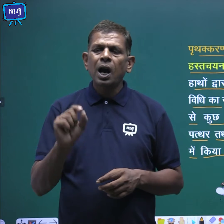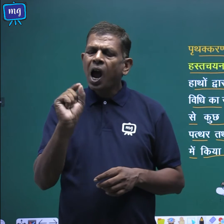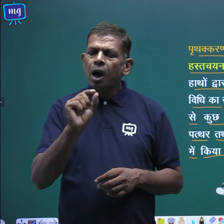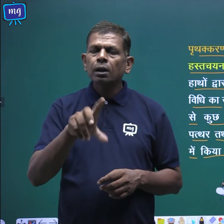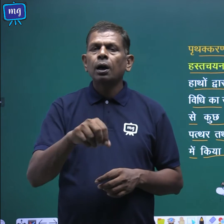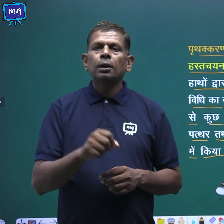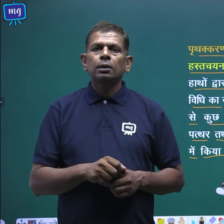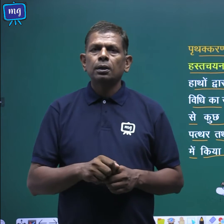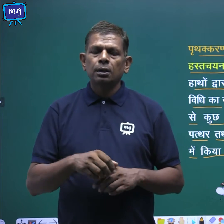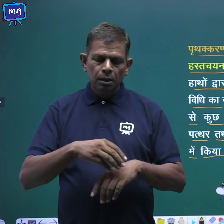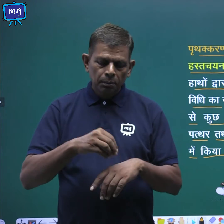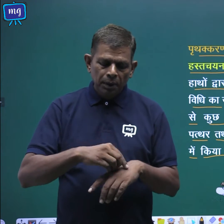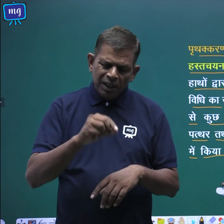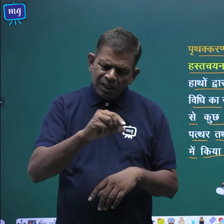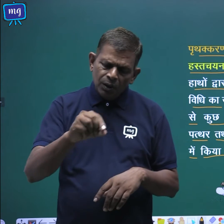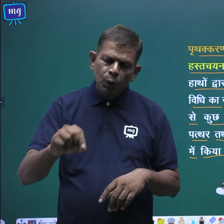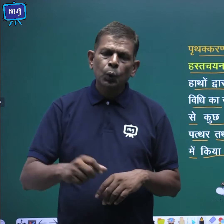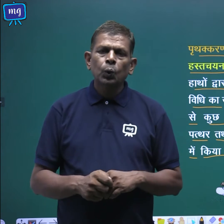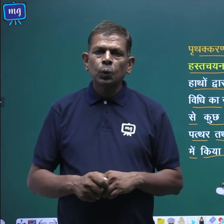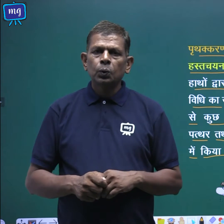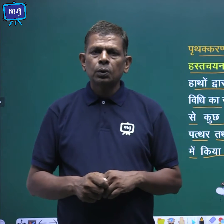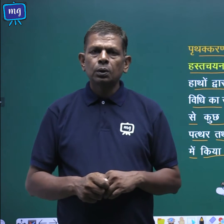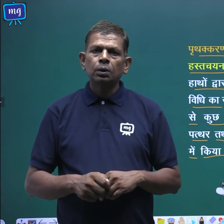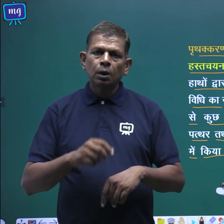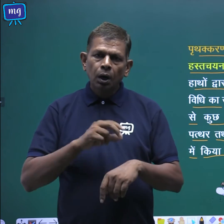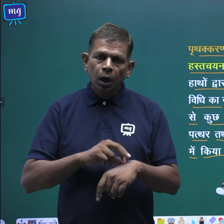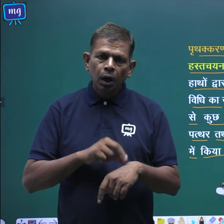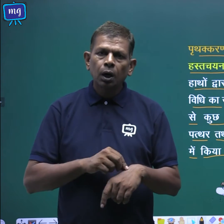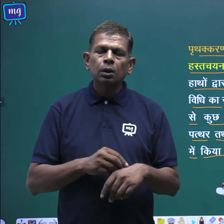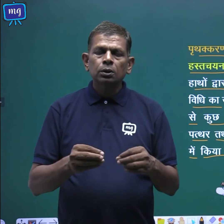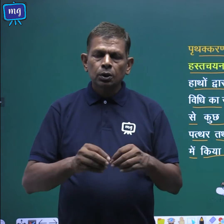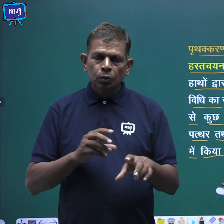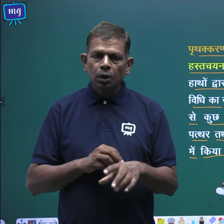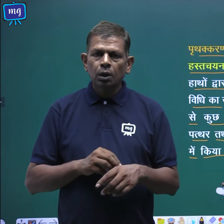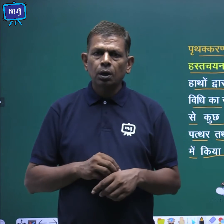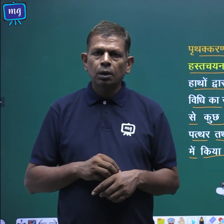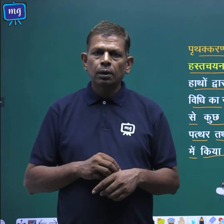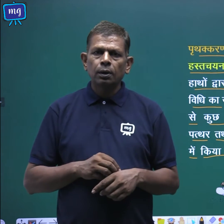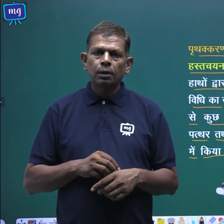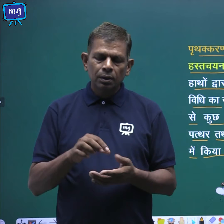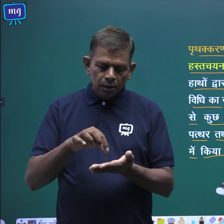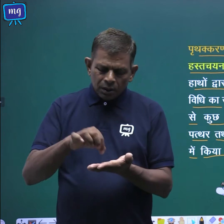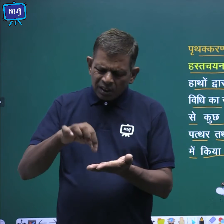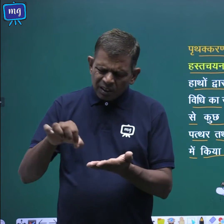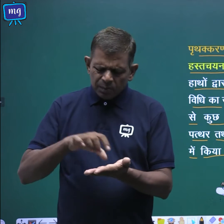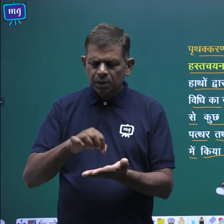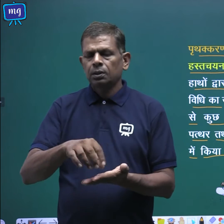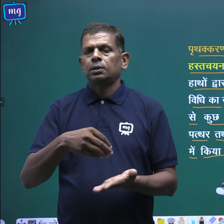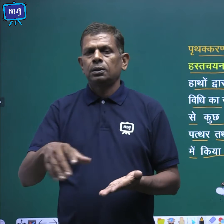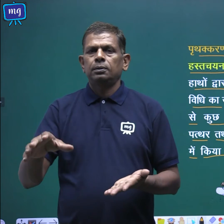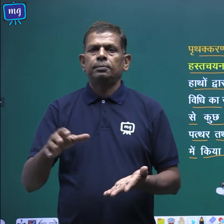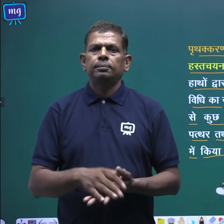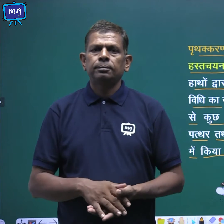कंकर, मिट्टी के कणों को हम हाथ के द्वारा पृथक करते हैं।